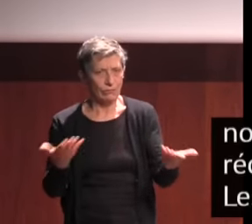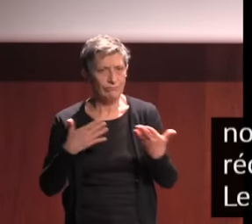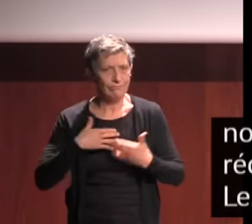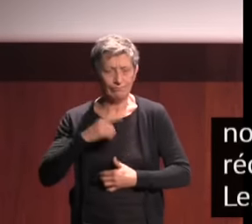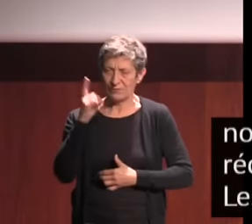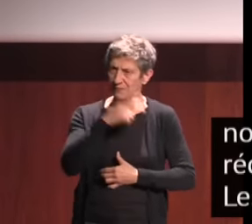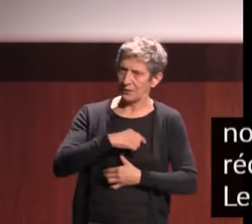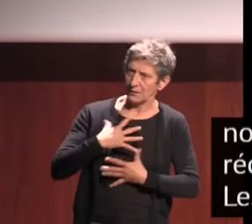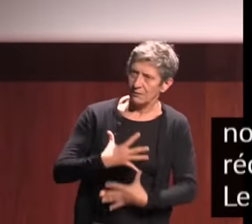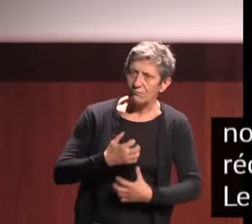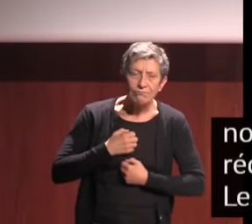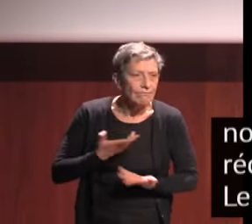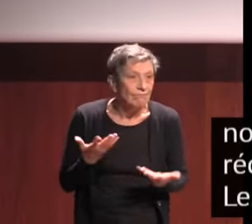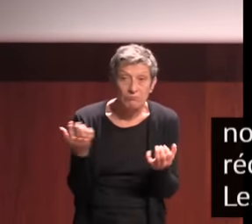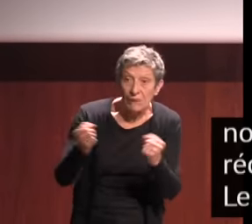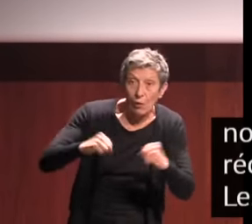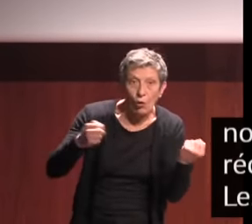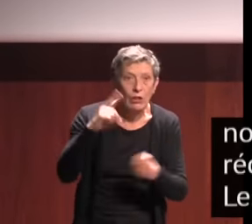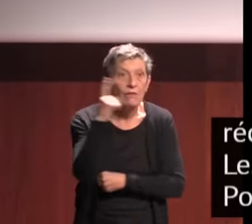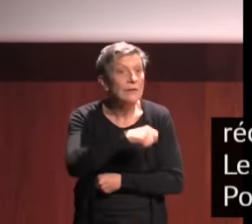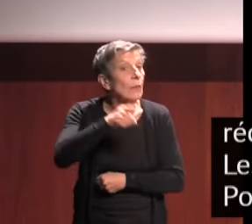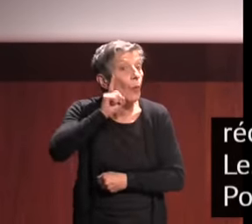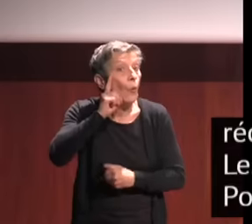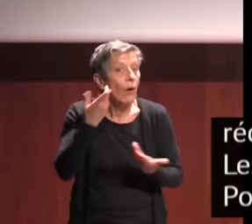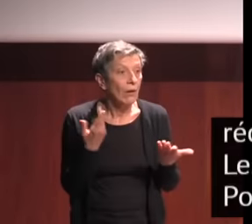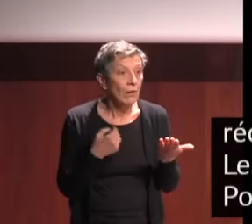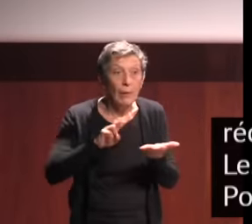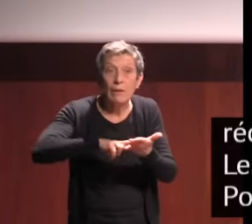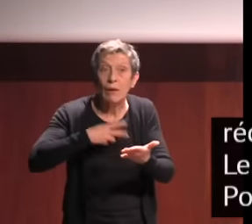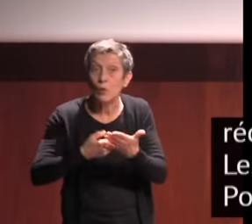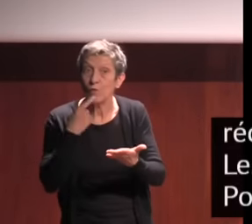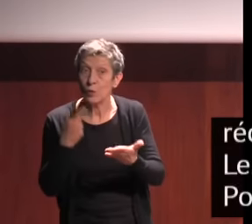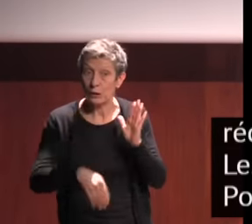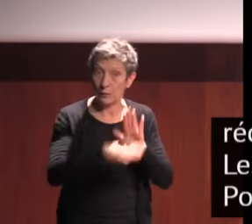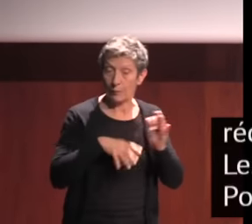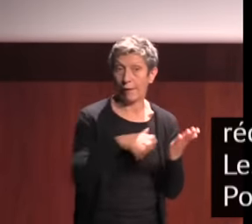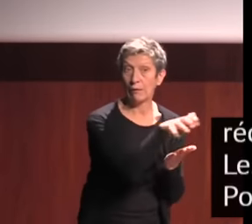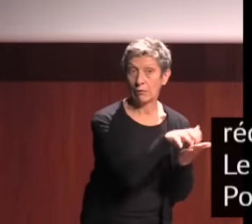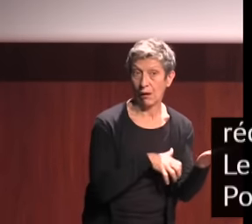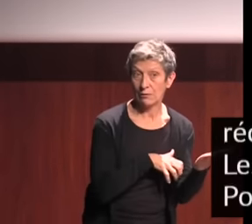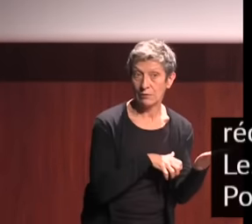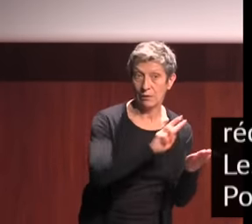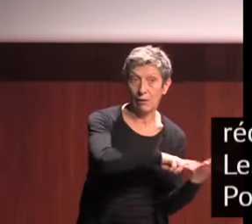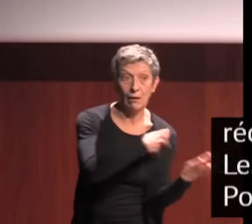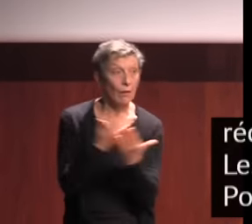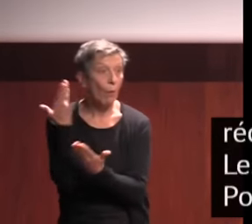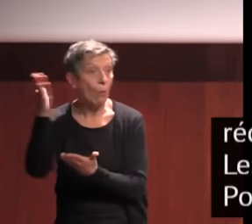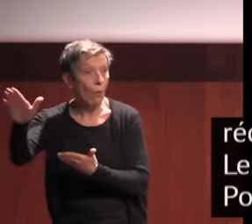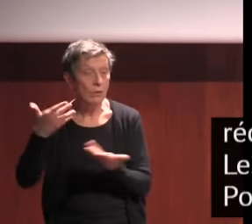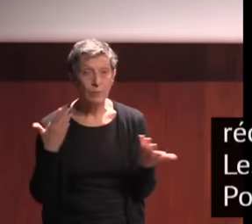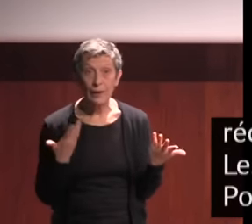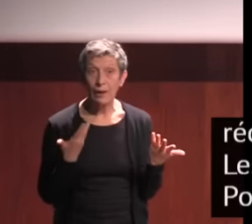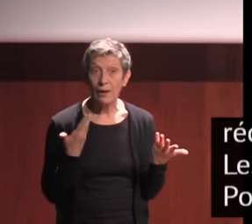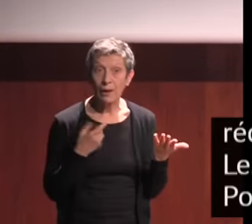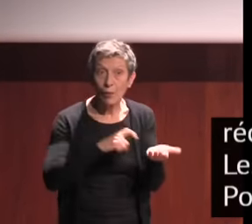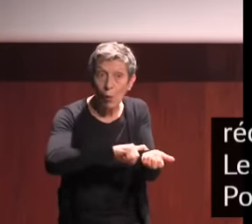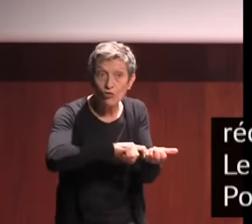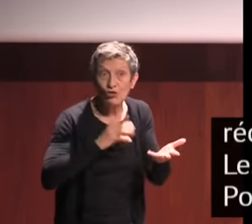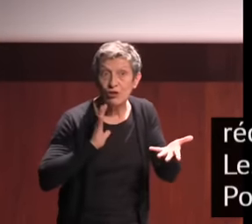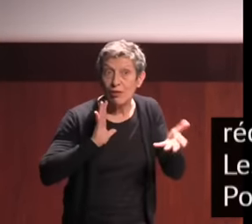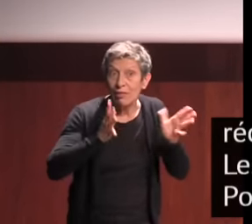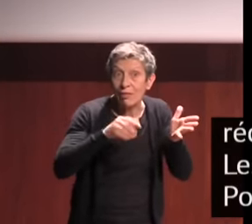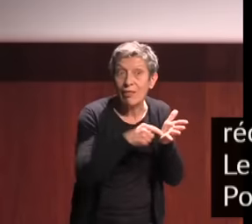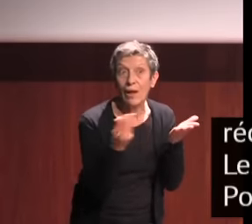Pourquoi ? Parce que pour traduire, il faut un texte de départ. Où est-il, ce texte ? Puisque Delaporte dit